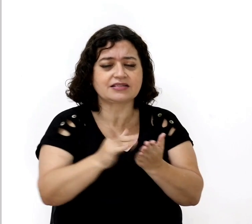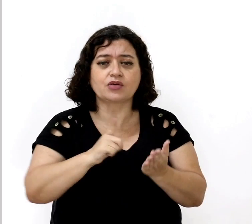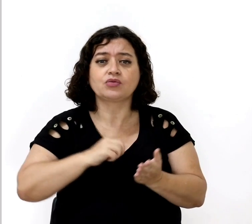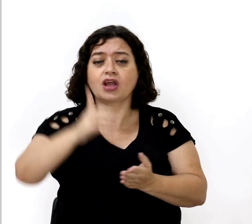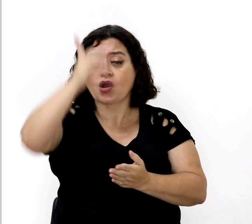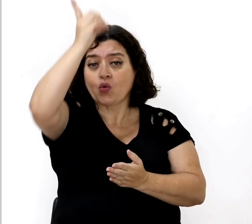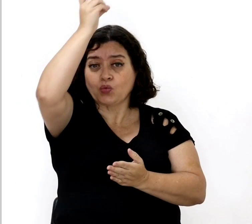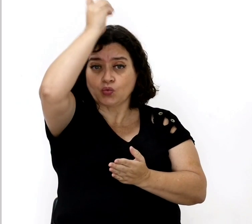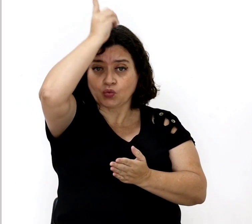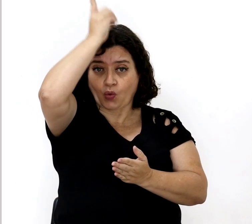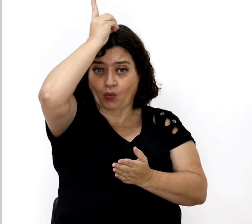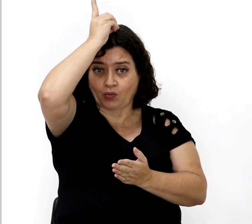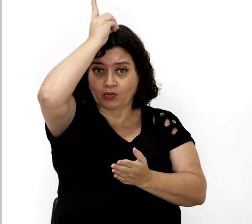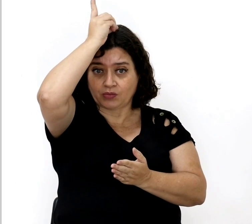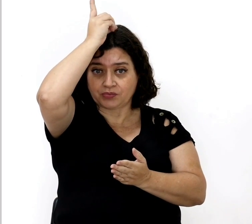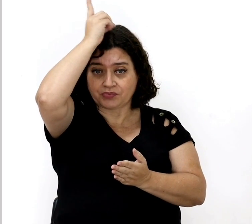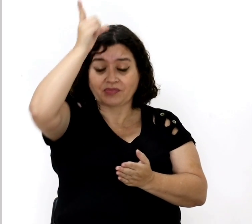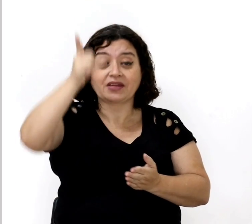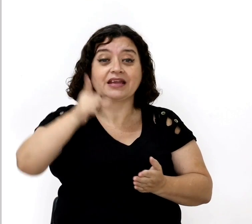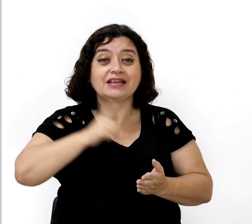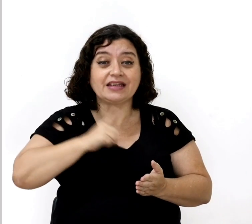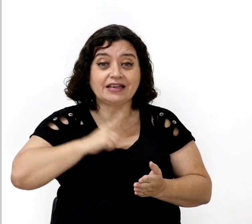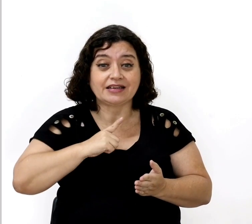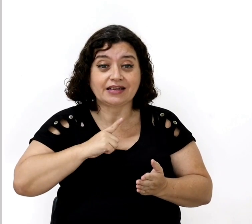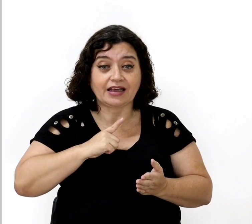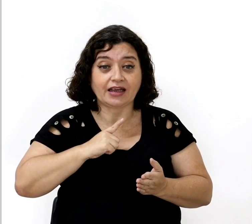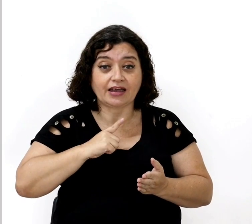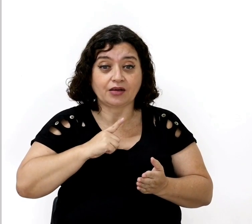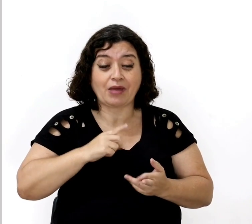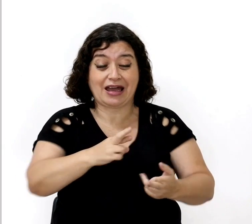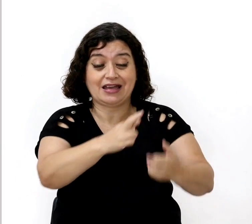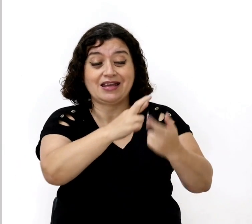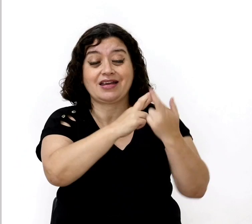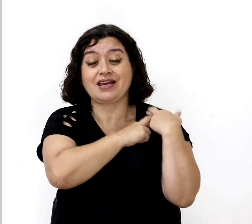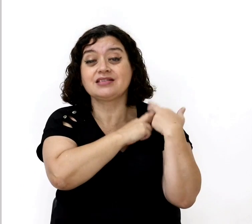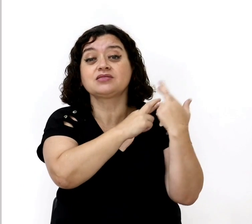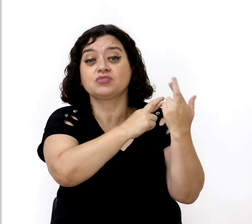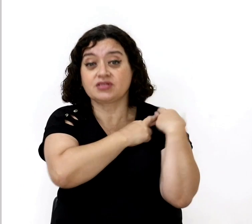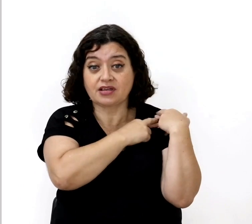dom e que, tendo um dom, ele tem um dever